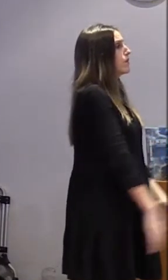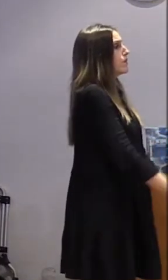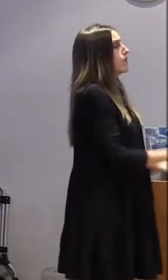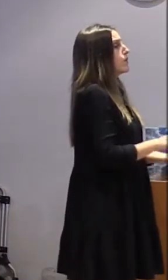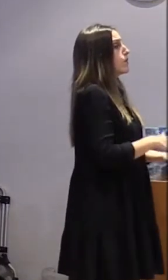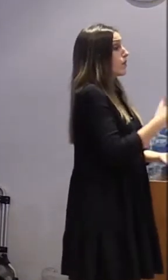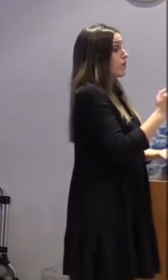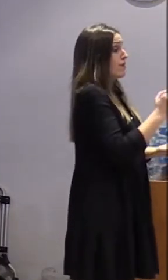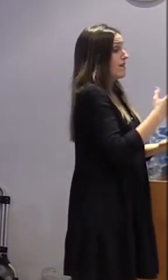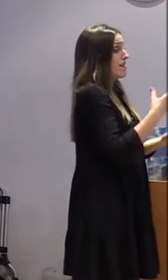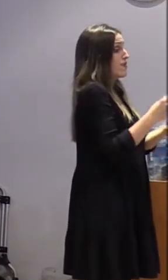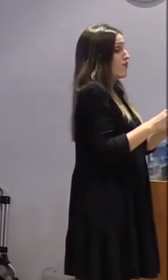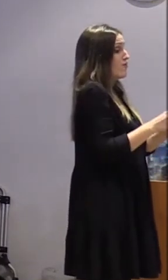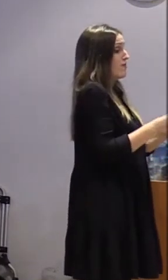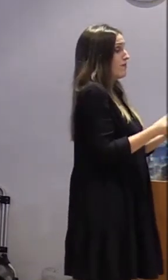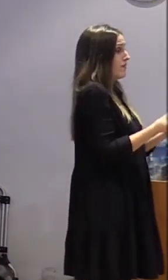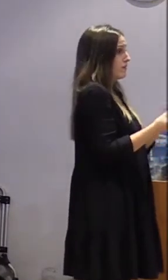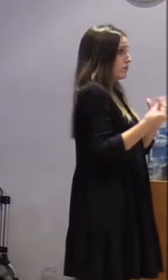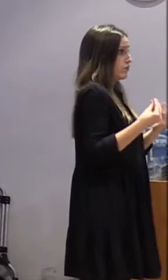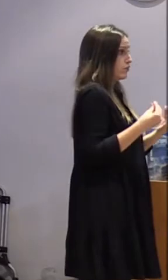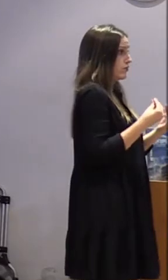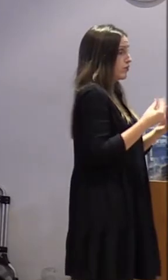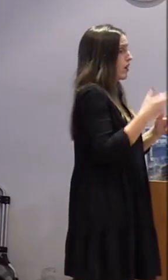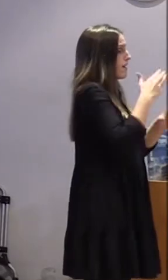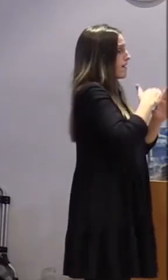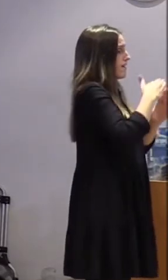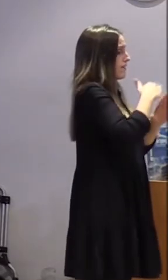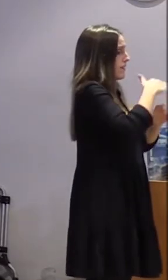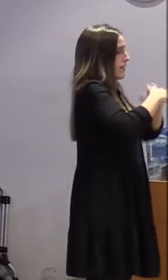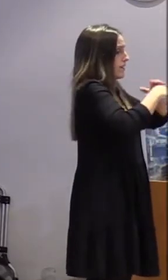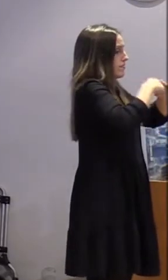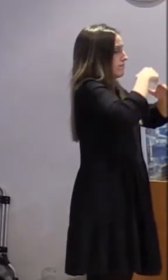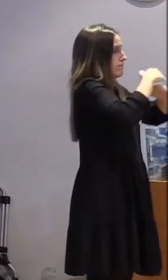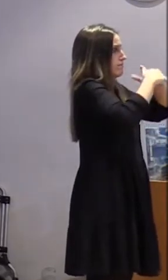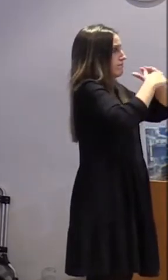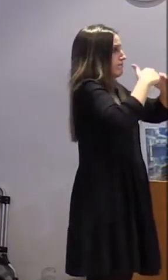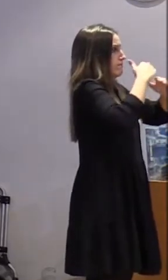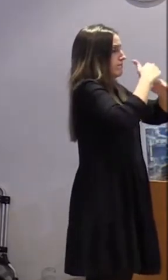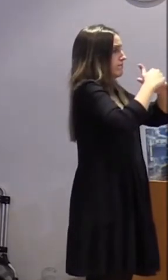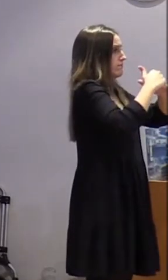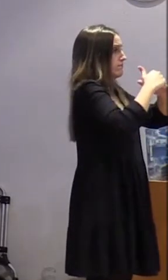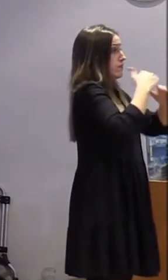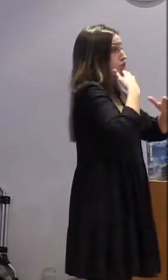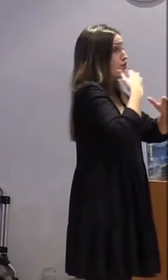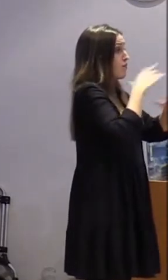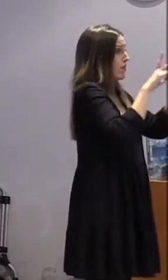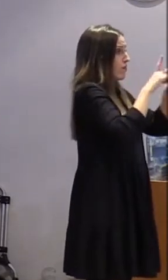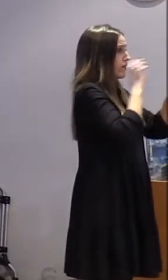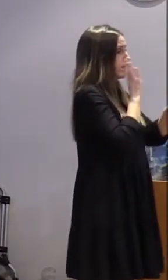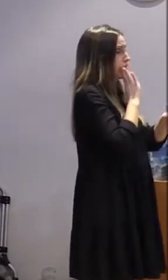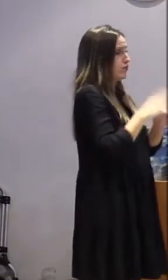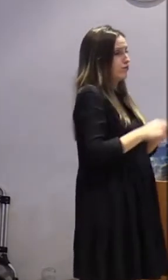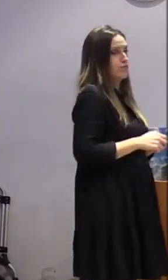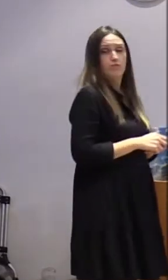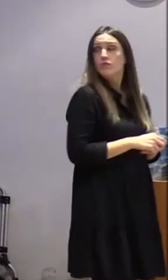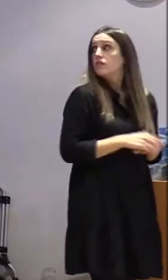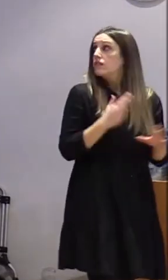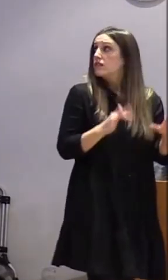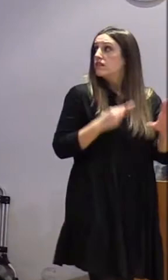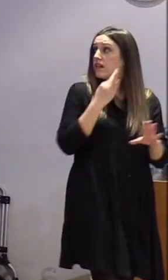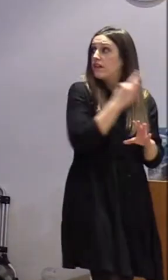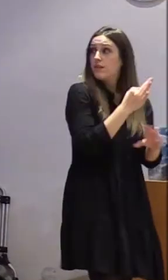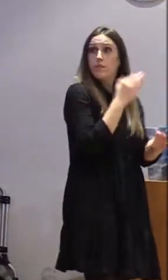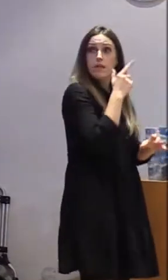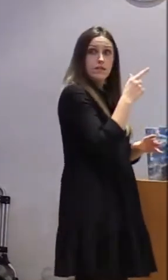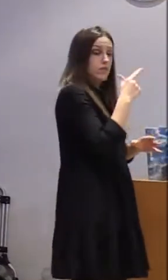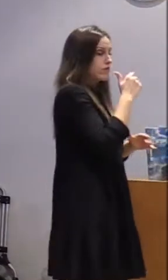se solapan distintos niveles y se forman esos platillos volantes como los que había pintado Piero de la Francesca, lo veis ahí. Y como además es una onda que